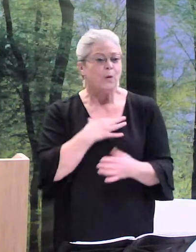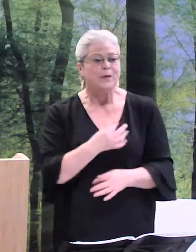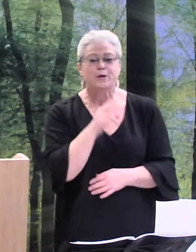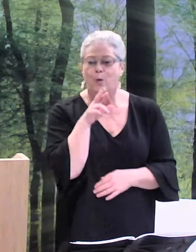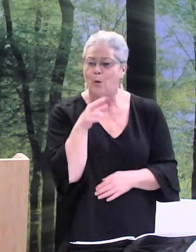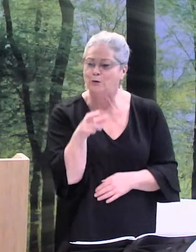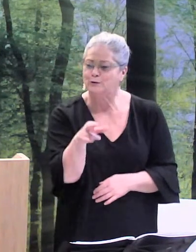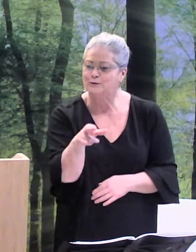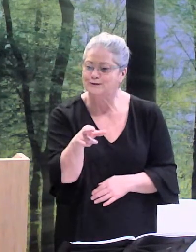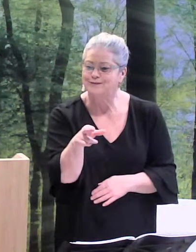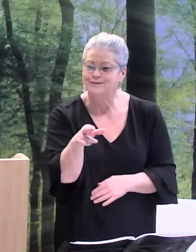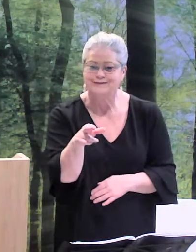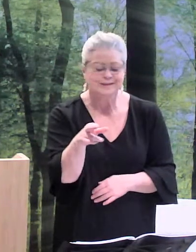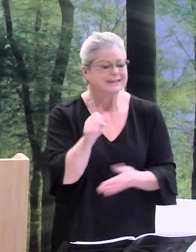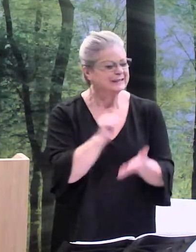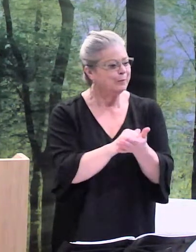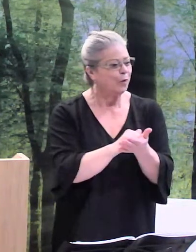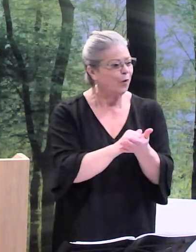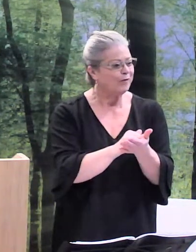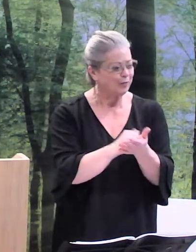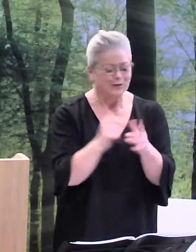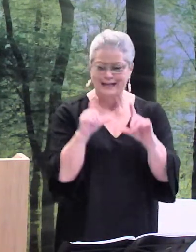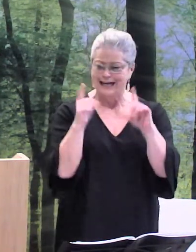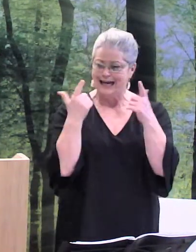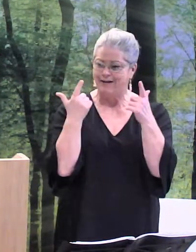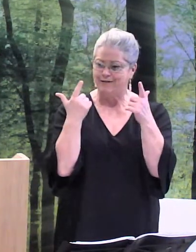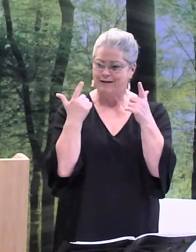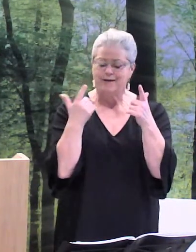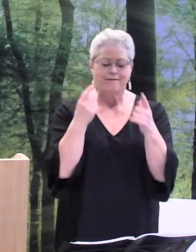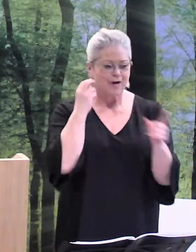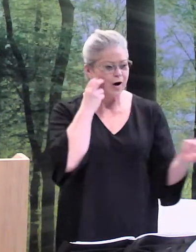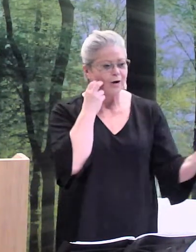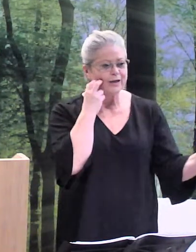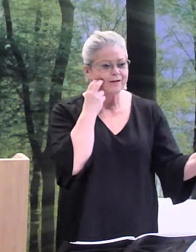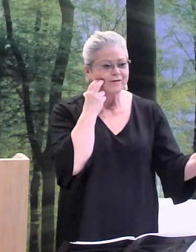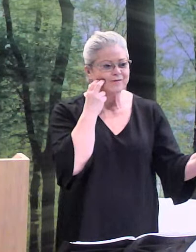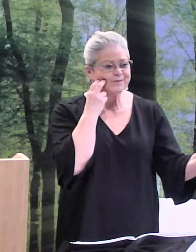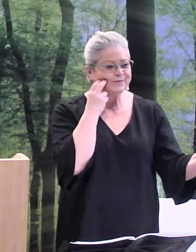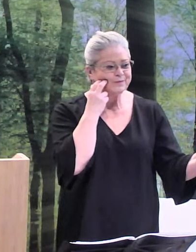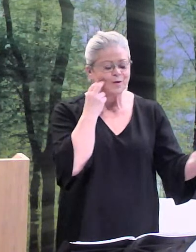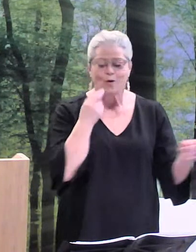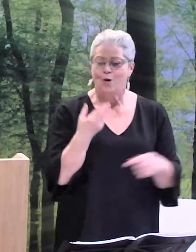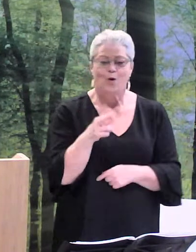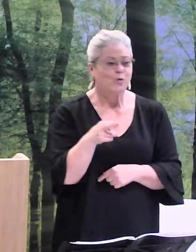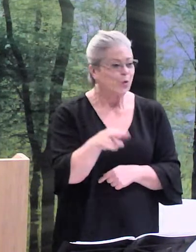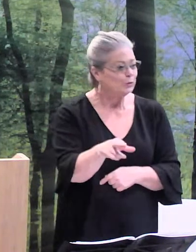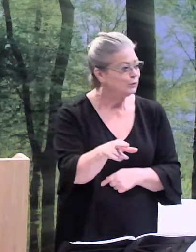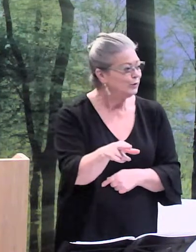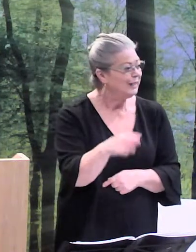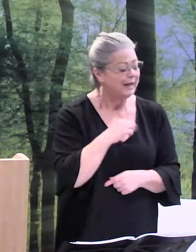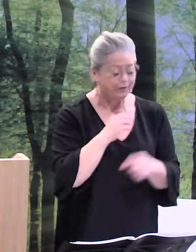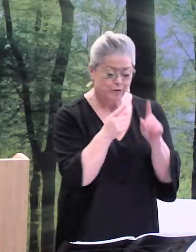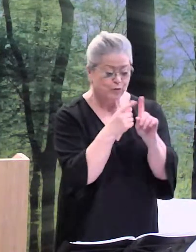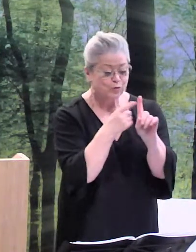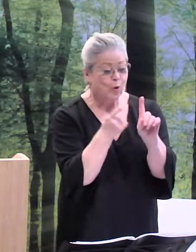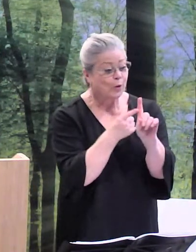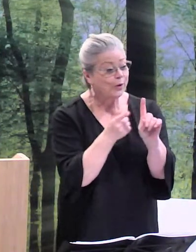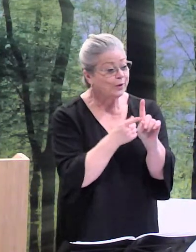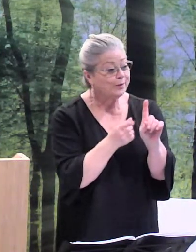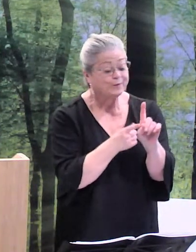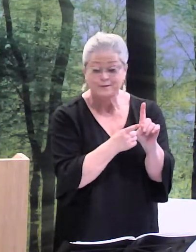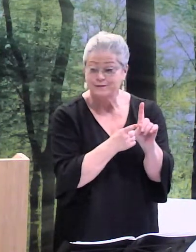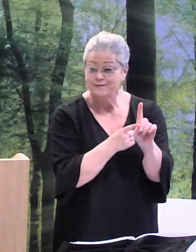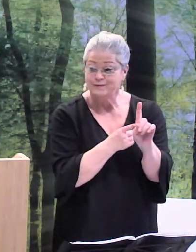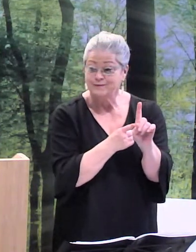roos. Symbool voor het leven van Henri. Een roos heeft doornen.